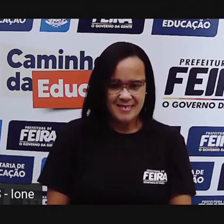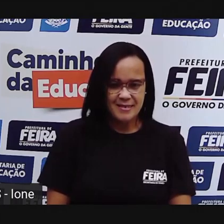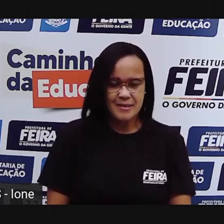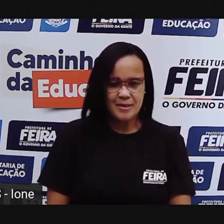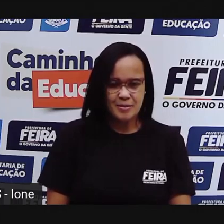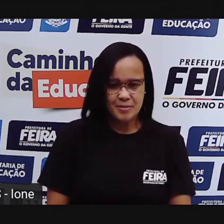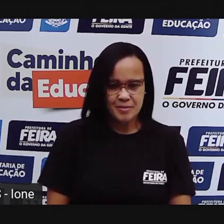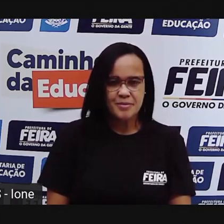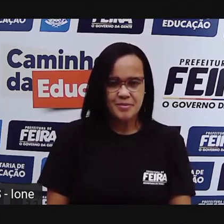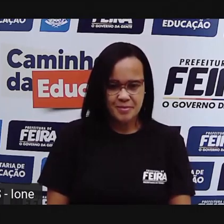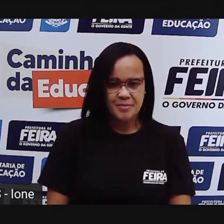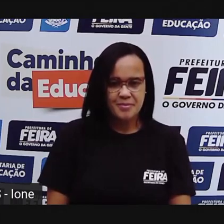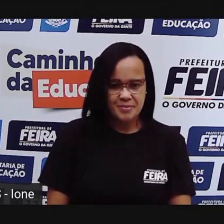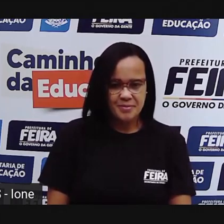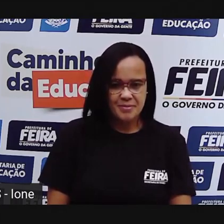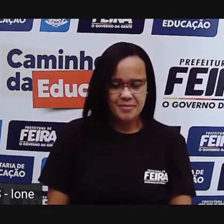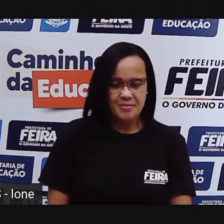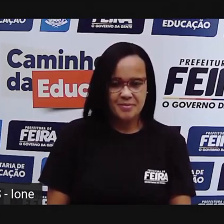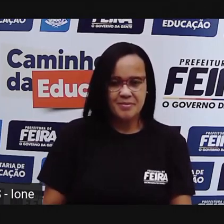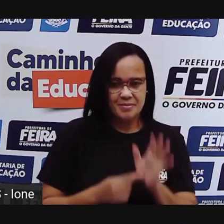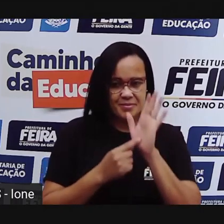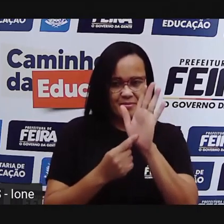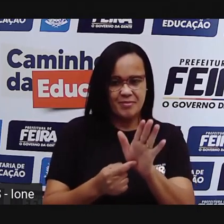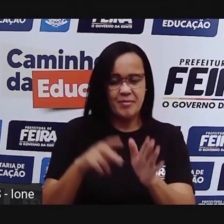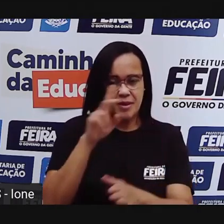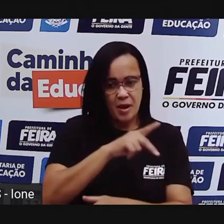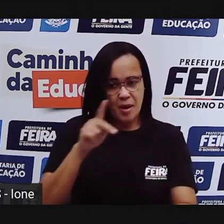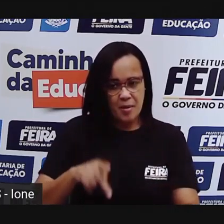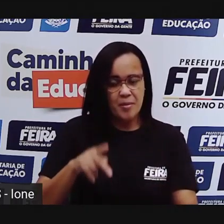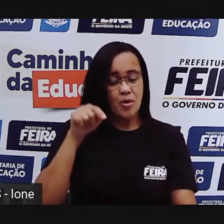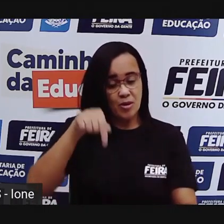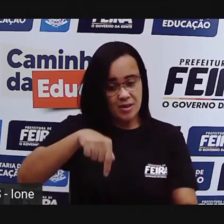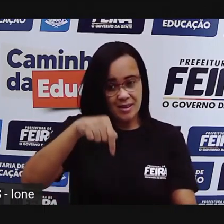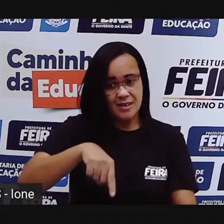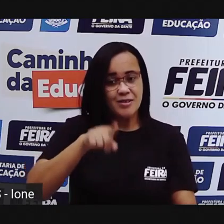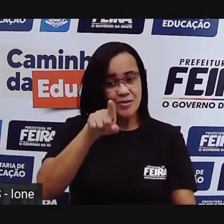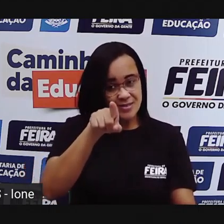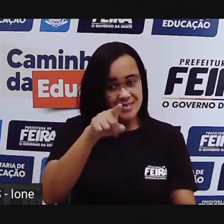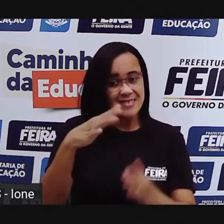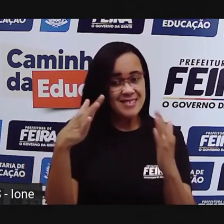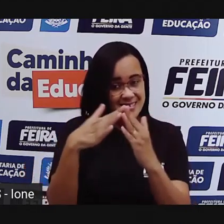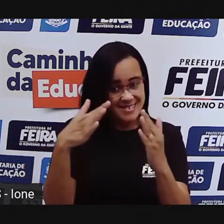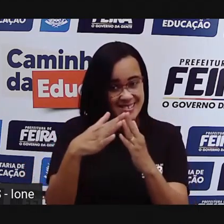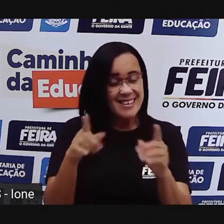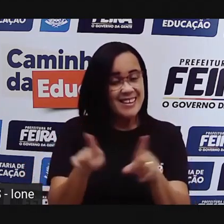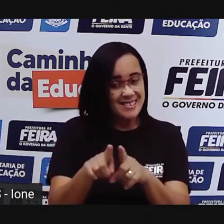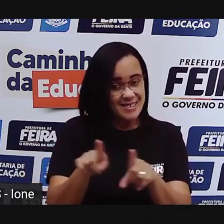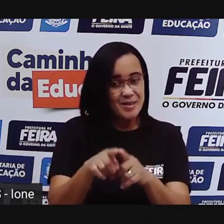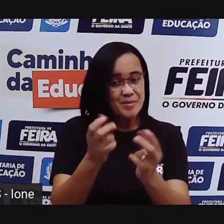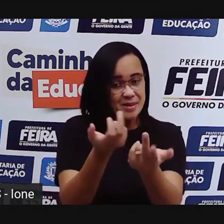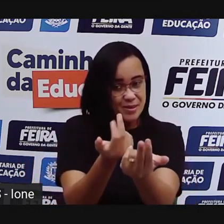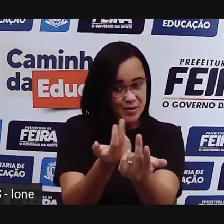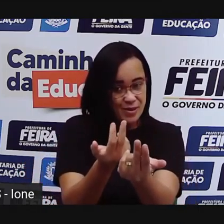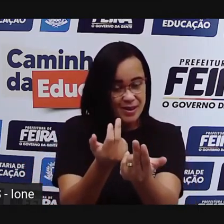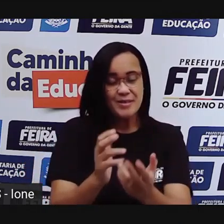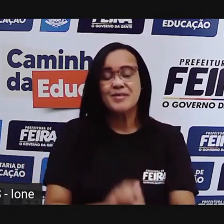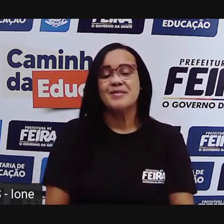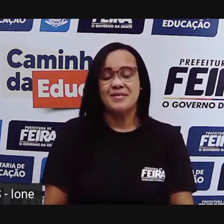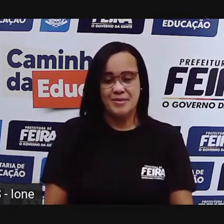daí, tá bom? Eu acho que já está agora bem firminho. Já podemos recortar a ponta